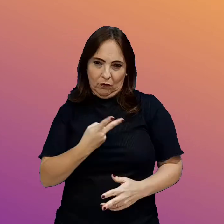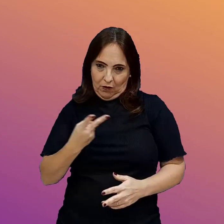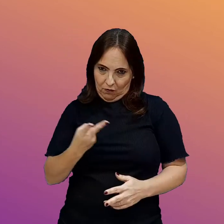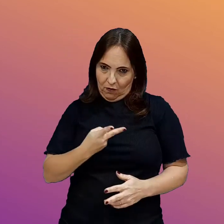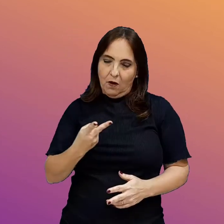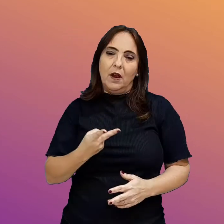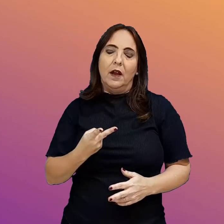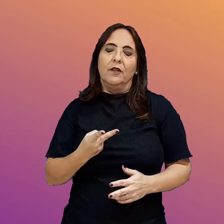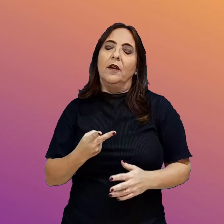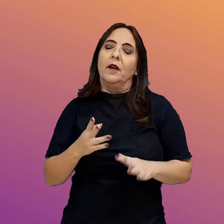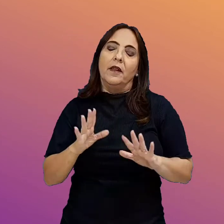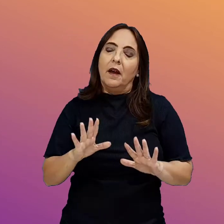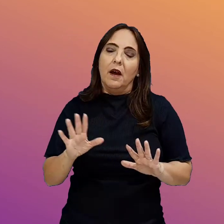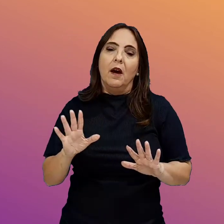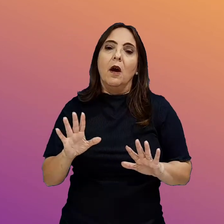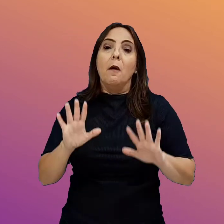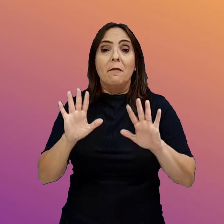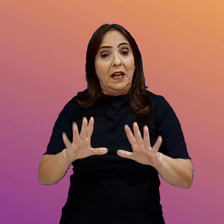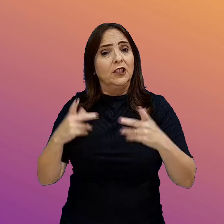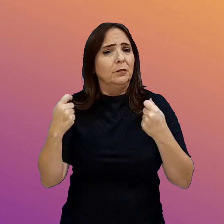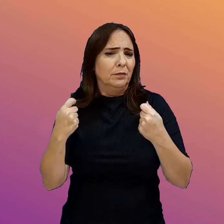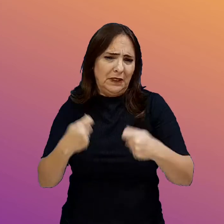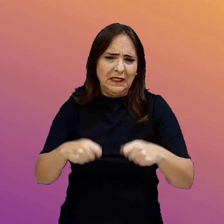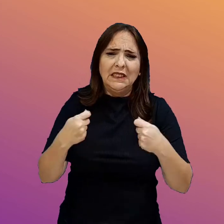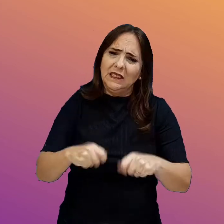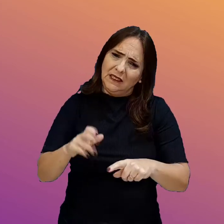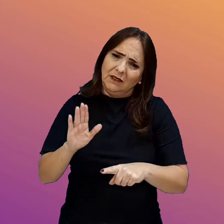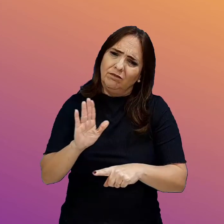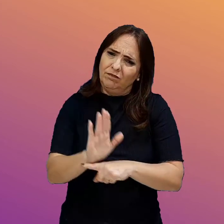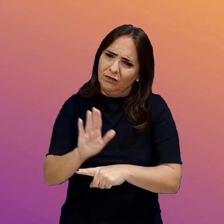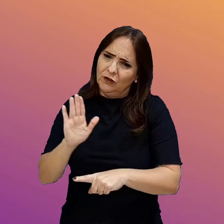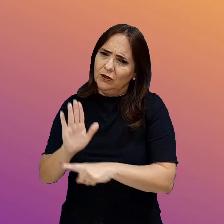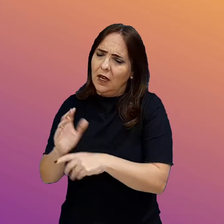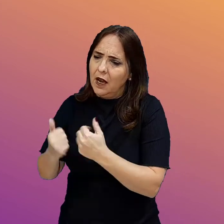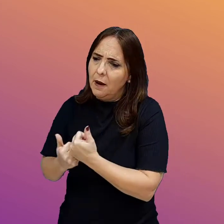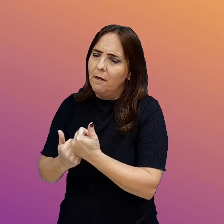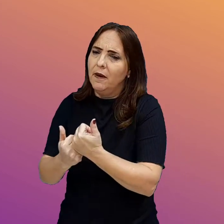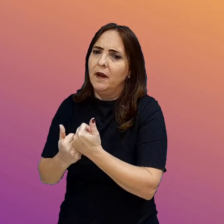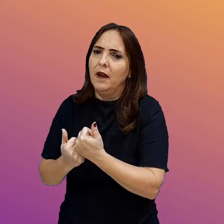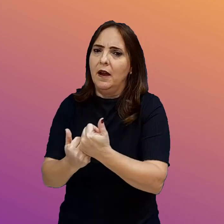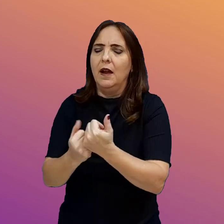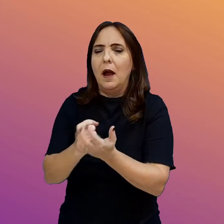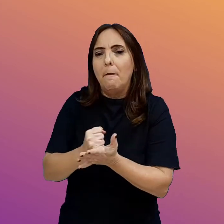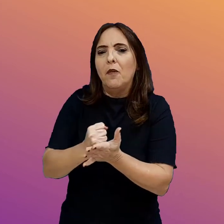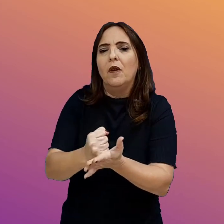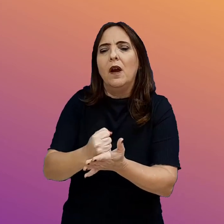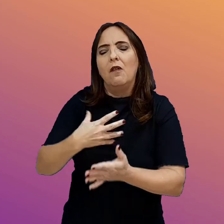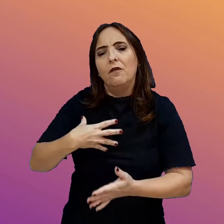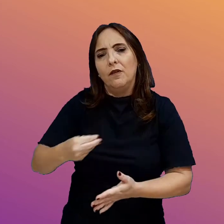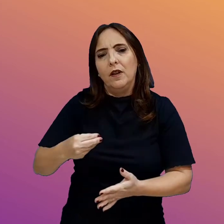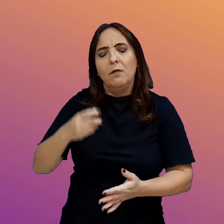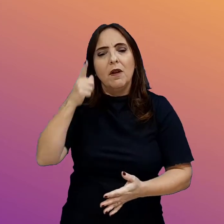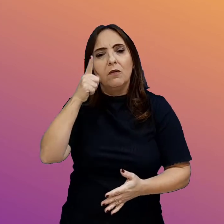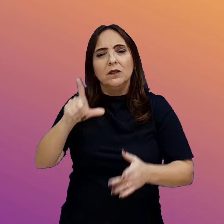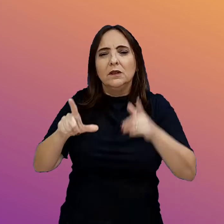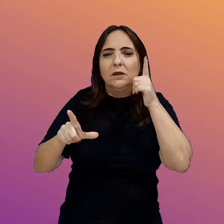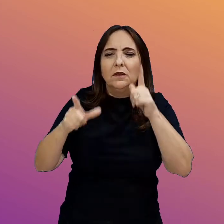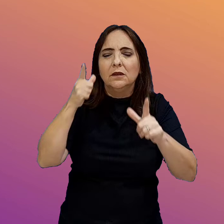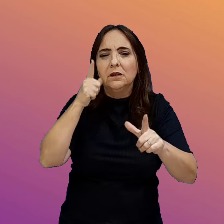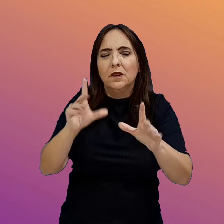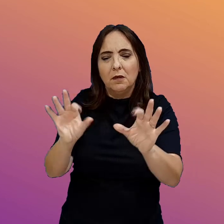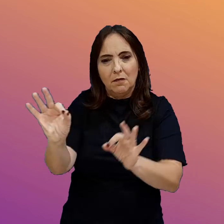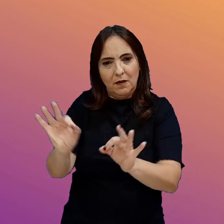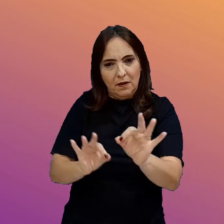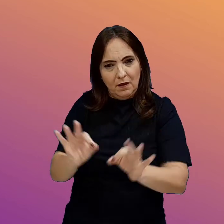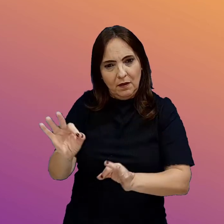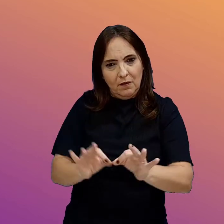tem que acontecer, senão fica muito difícil conseguir planejar de uma forma mais efetiva com os